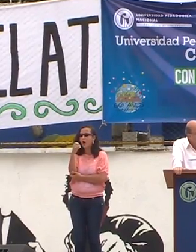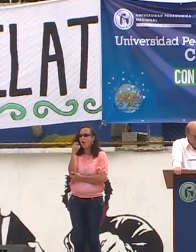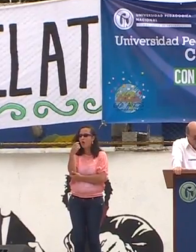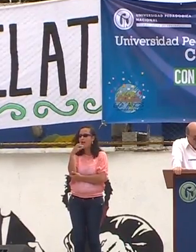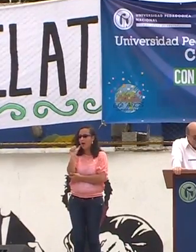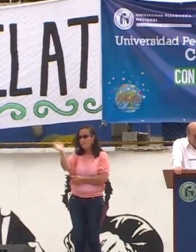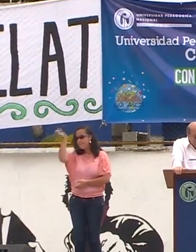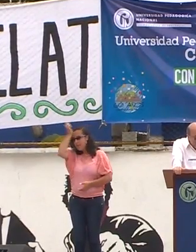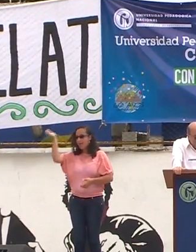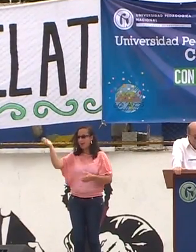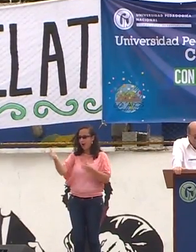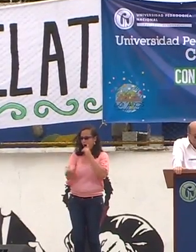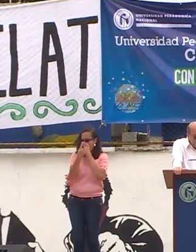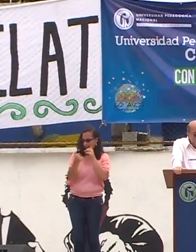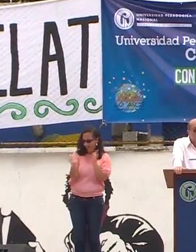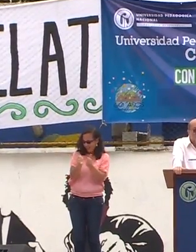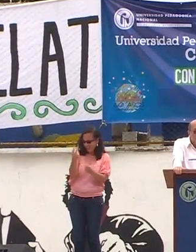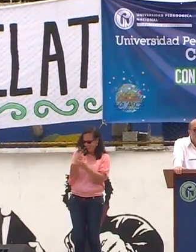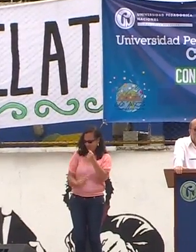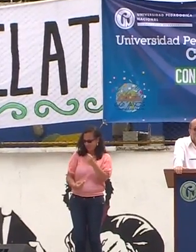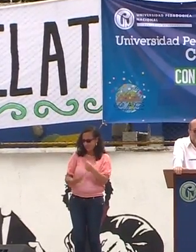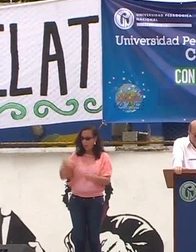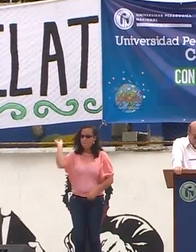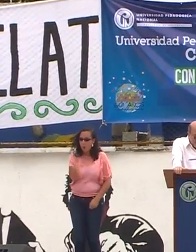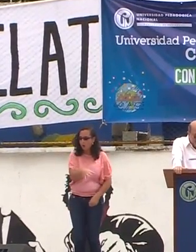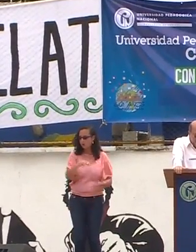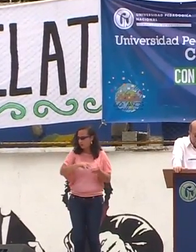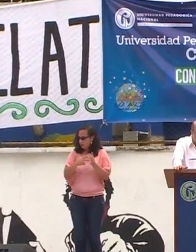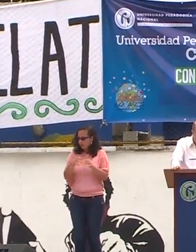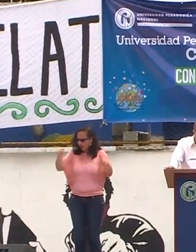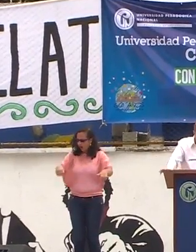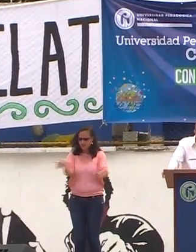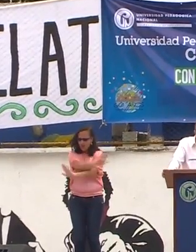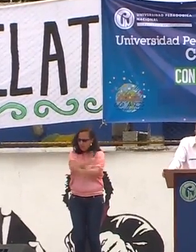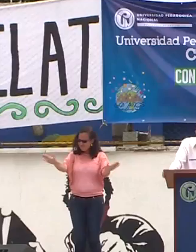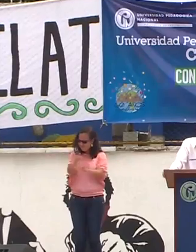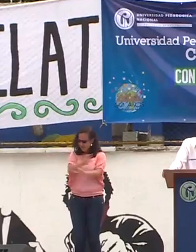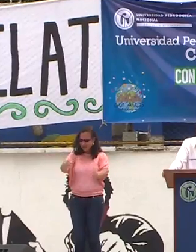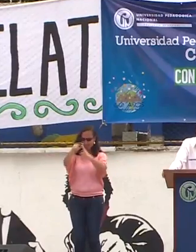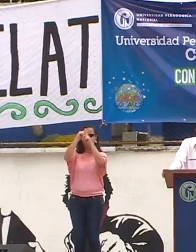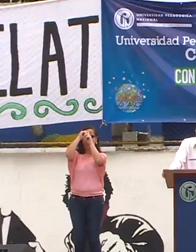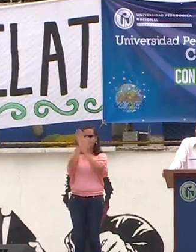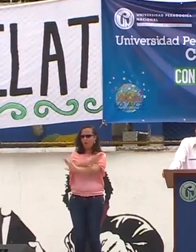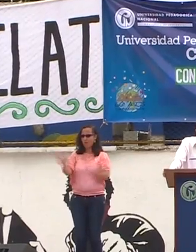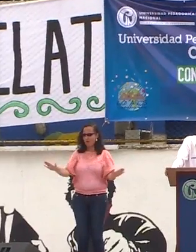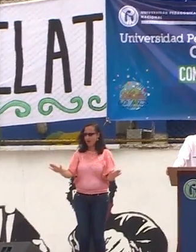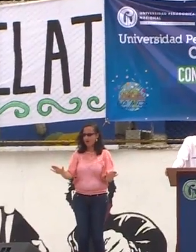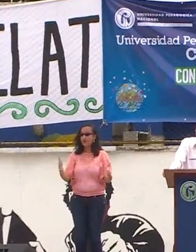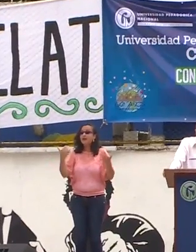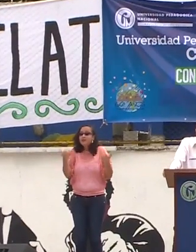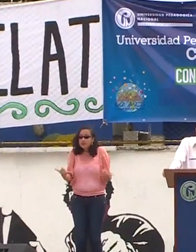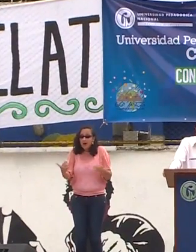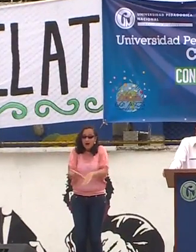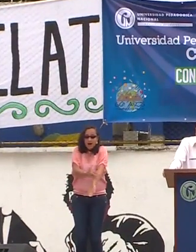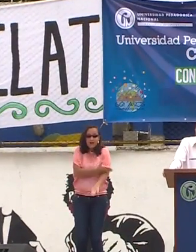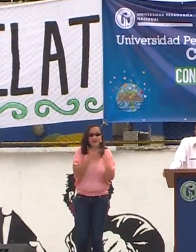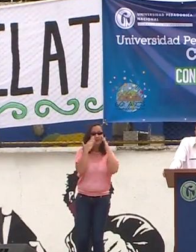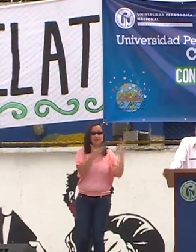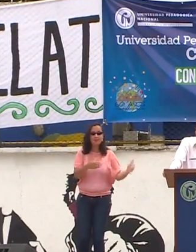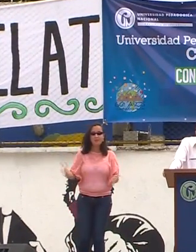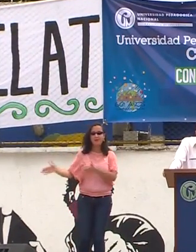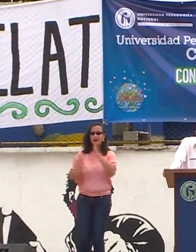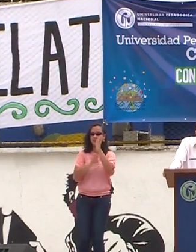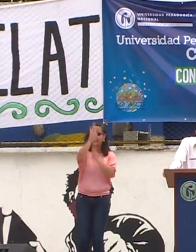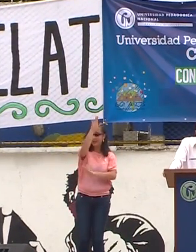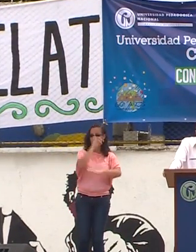estigma. Tenemos todas las tareas que propone el Plan de Desarrollo Institucional